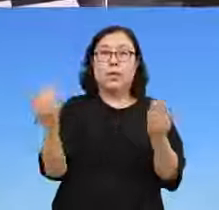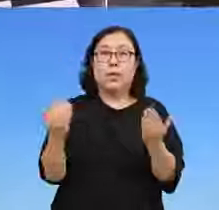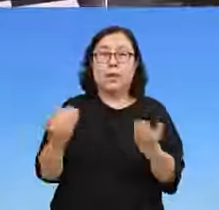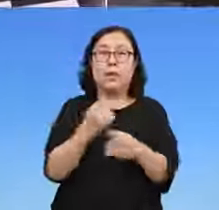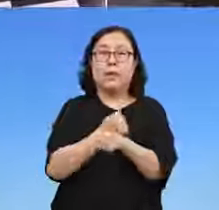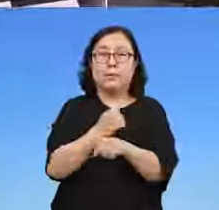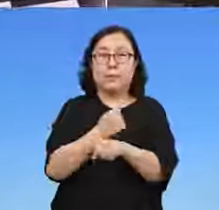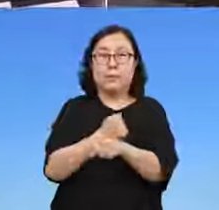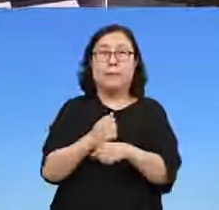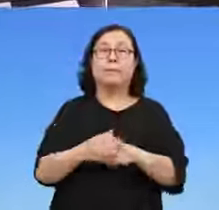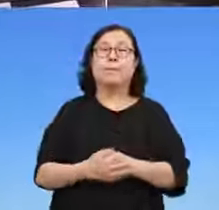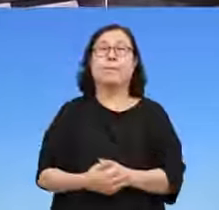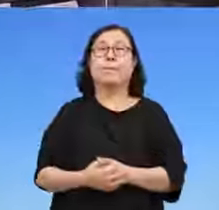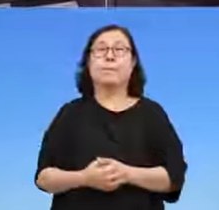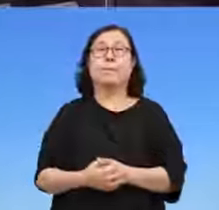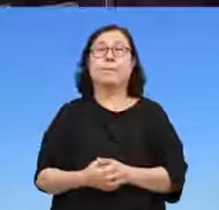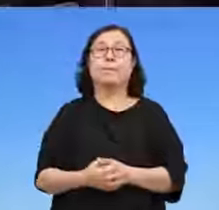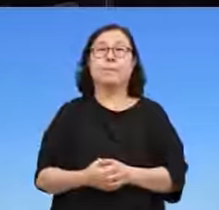지금도 일하십니다.